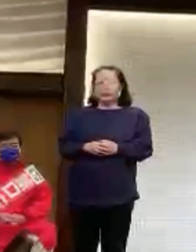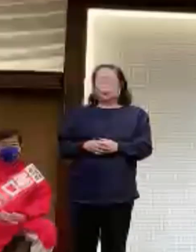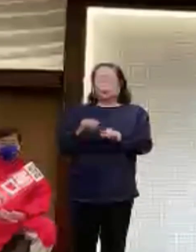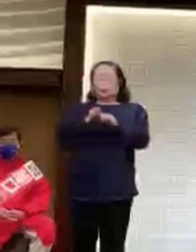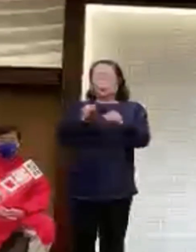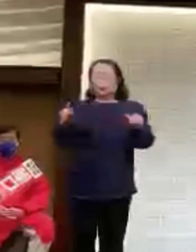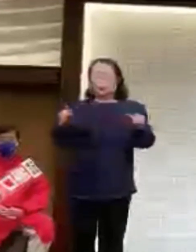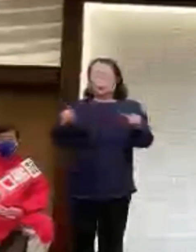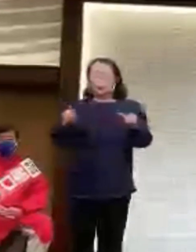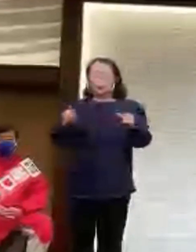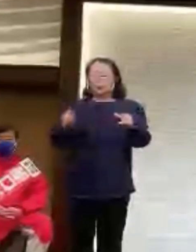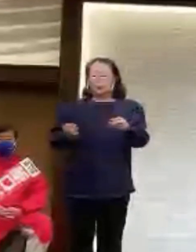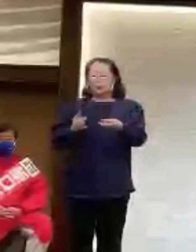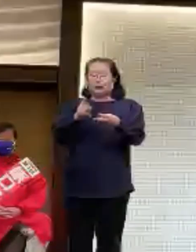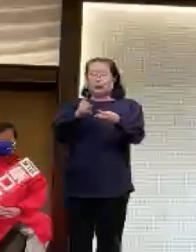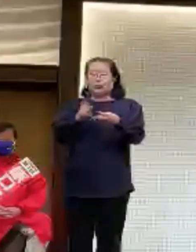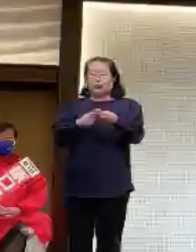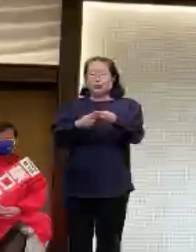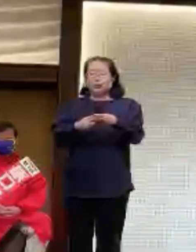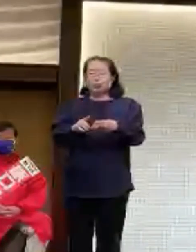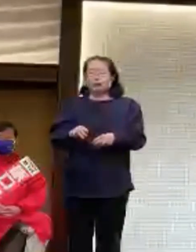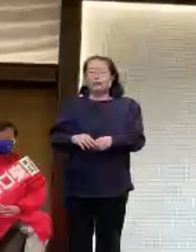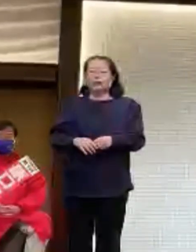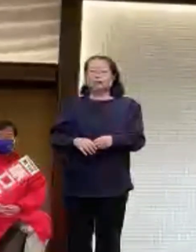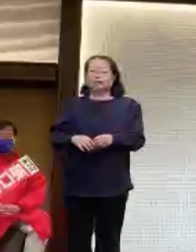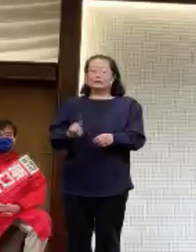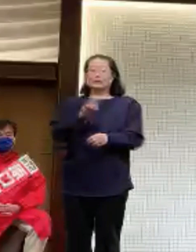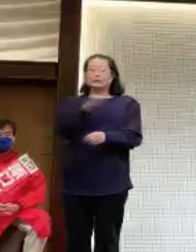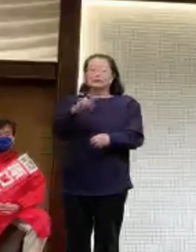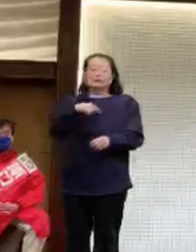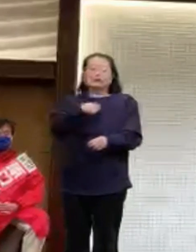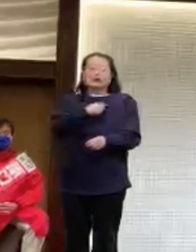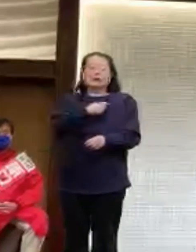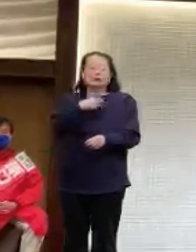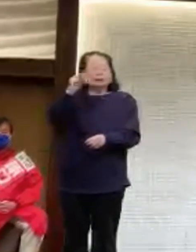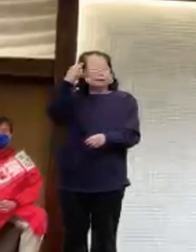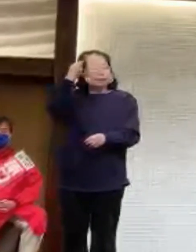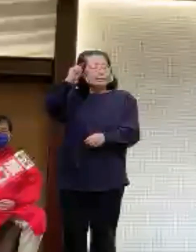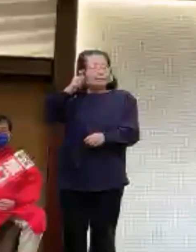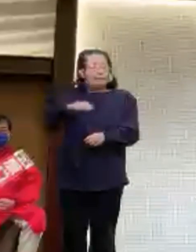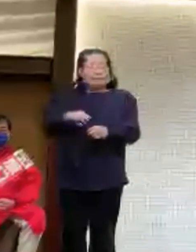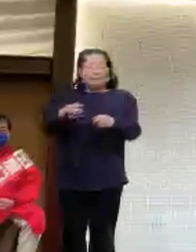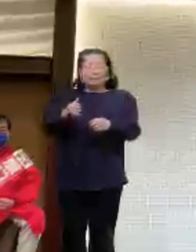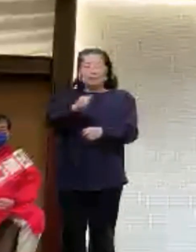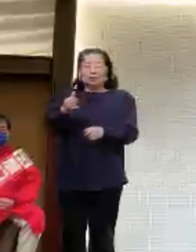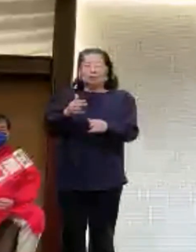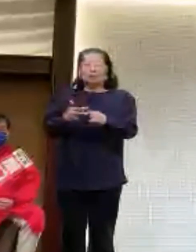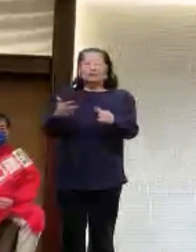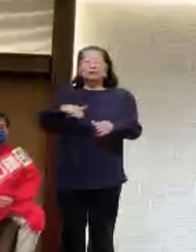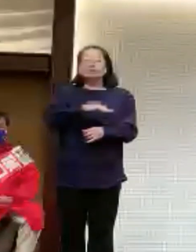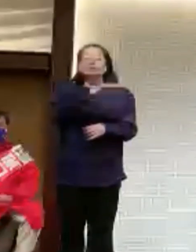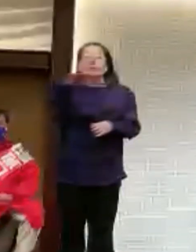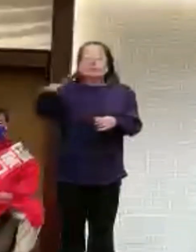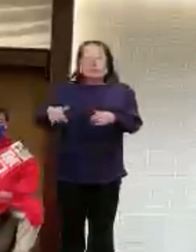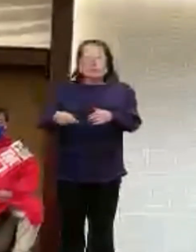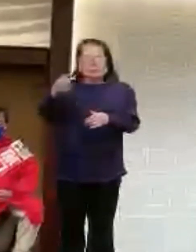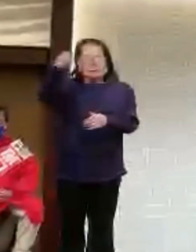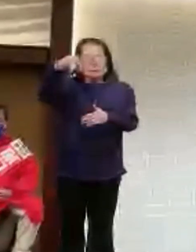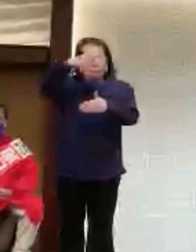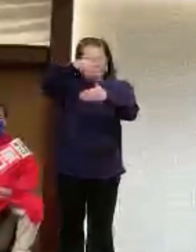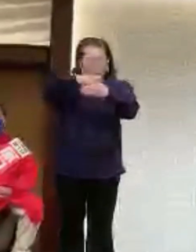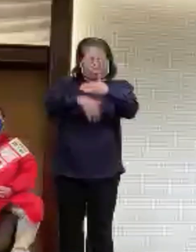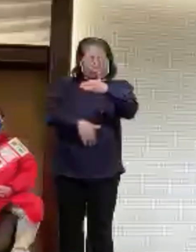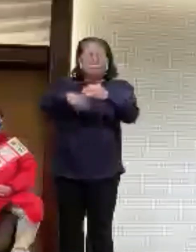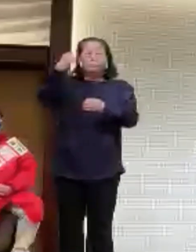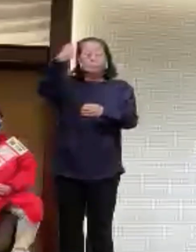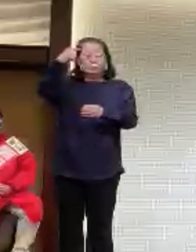民主主義の考えが市民の皆様に根付いている、その証拠だと思います。どうか